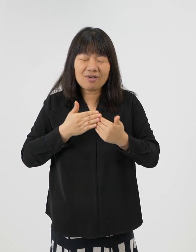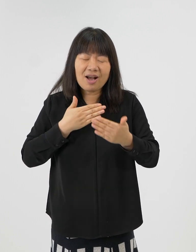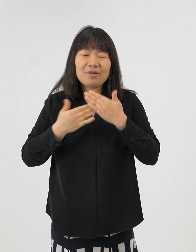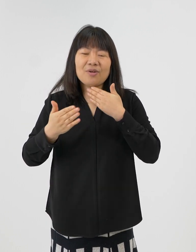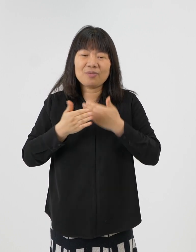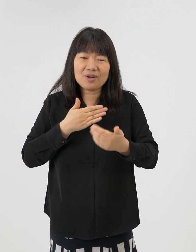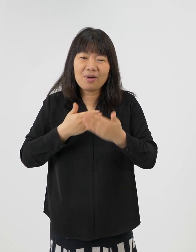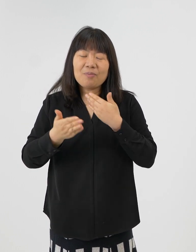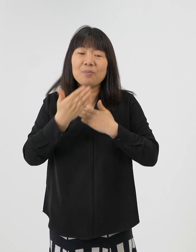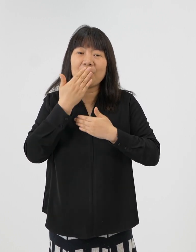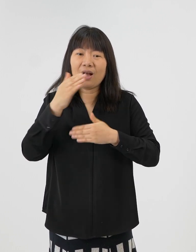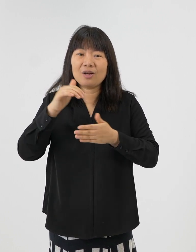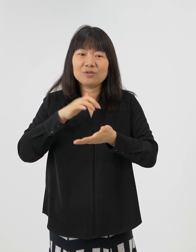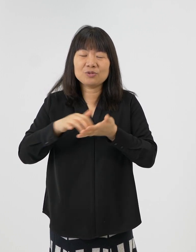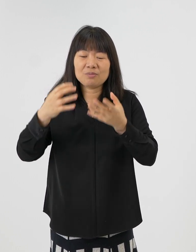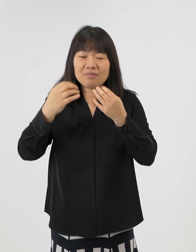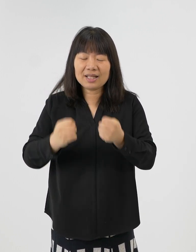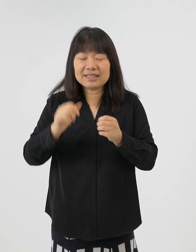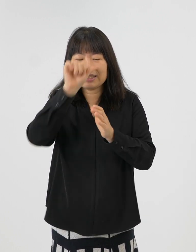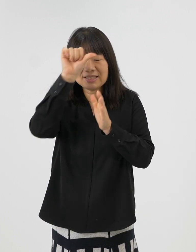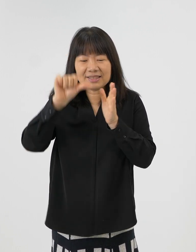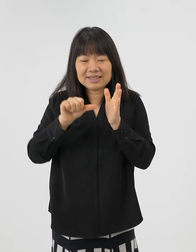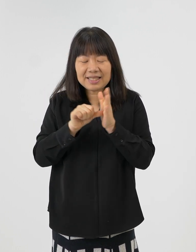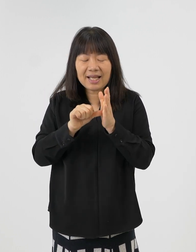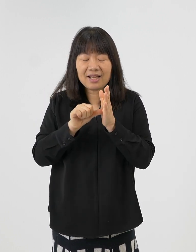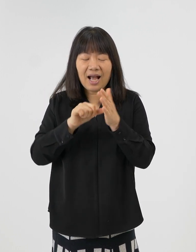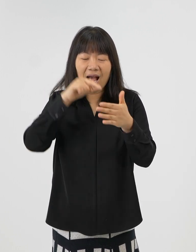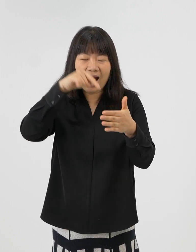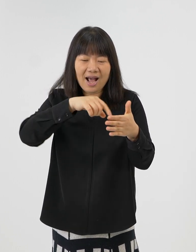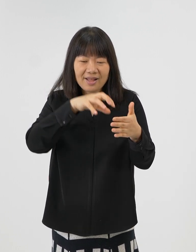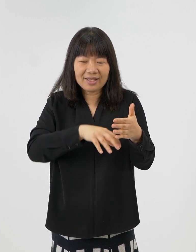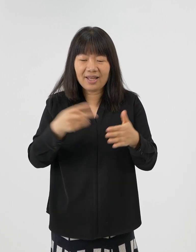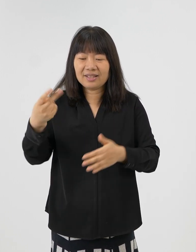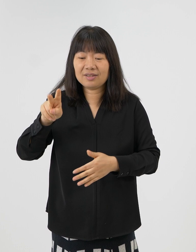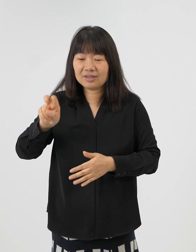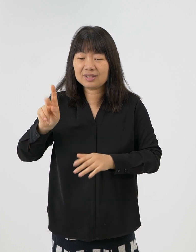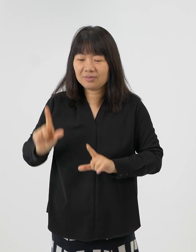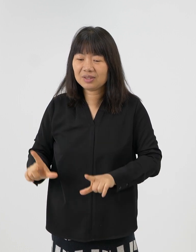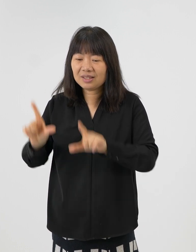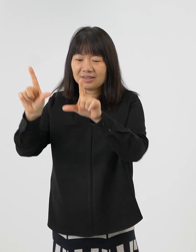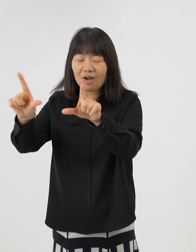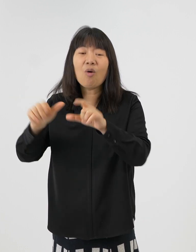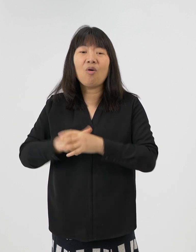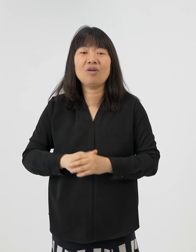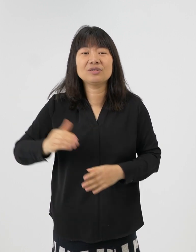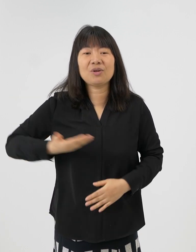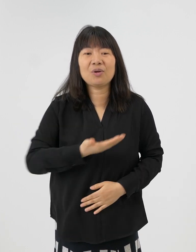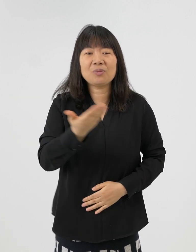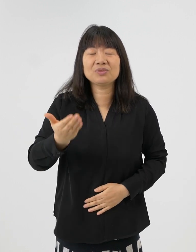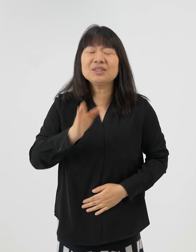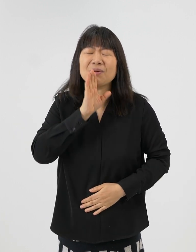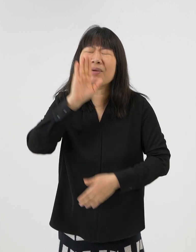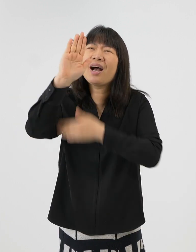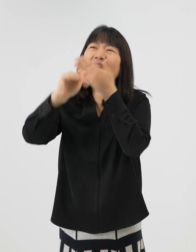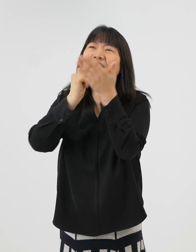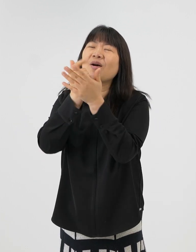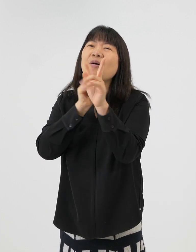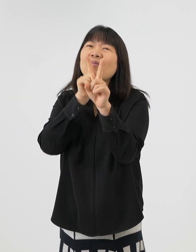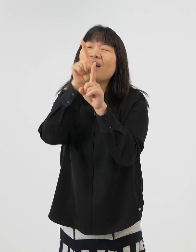속에 나는 2022년 여러분들이 하나님의 말씀을